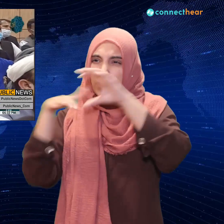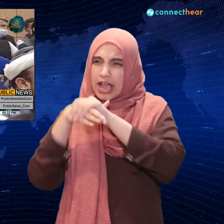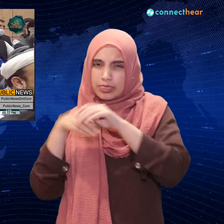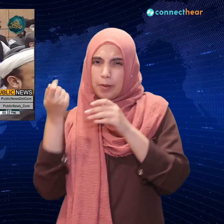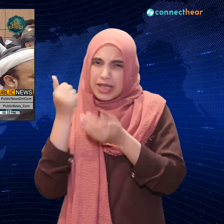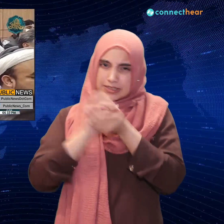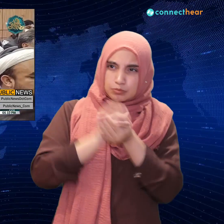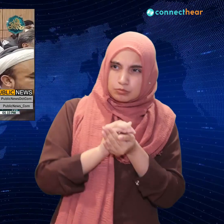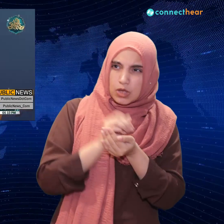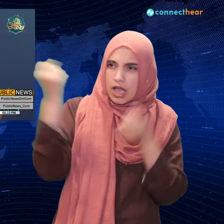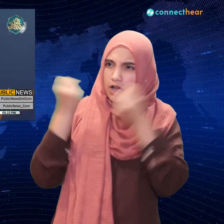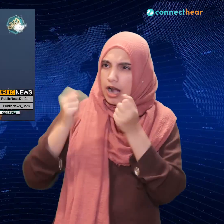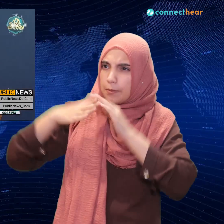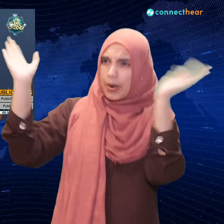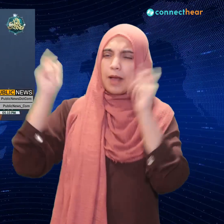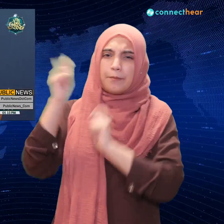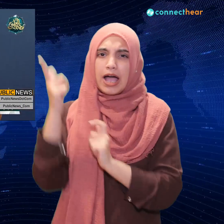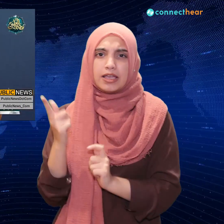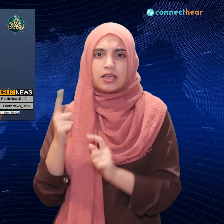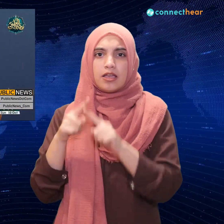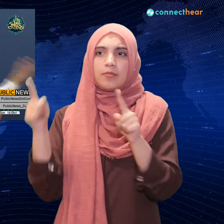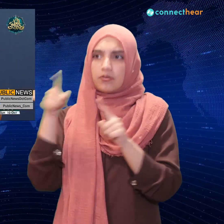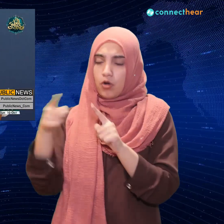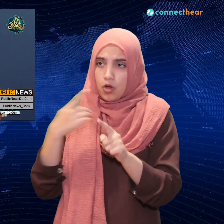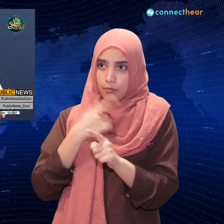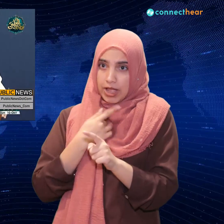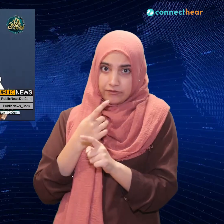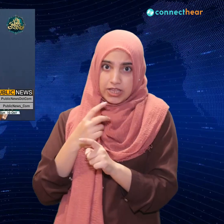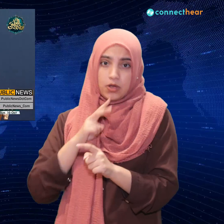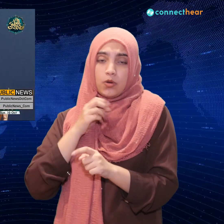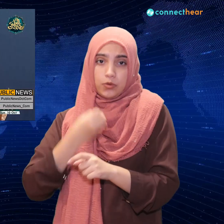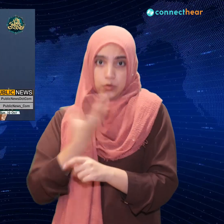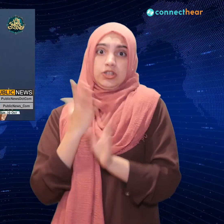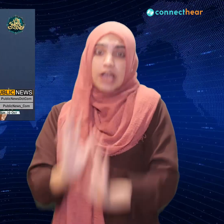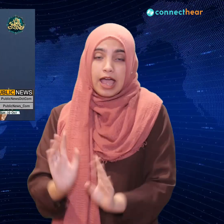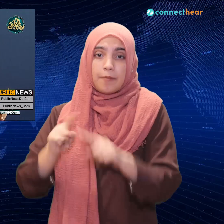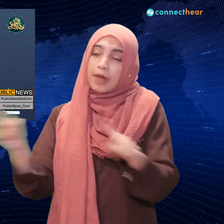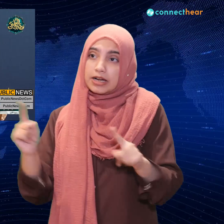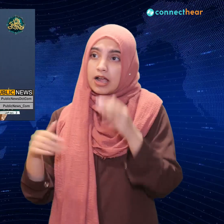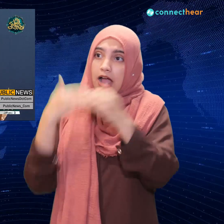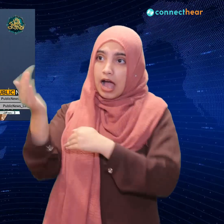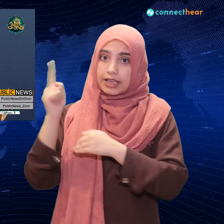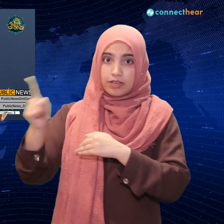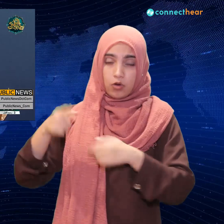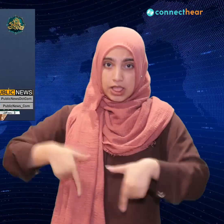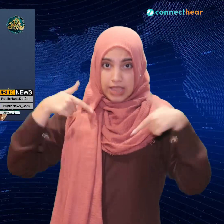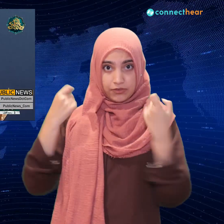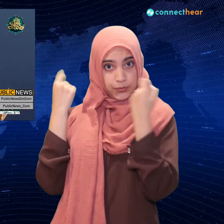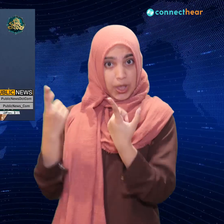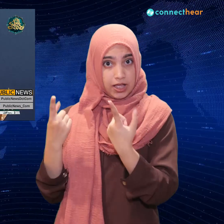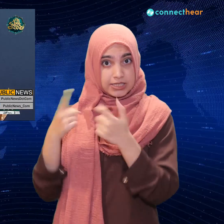لو، لیکن کیا وہ آپ کی خوشی کا راستہ ہے یا وہ آپ کی تباہی کا راستہ ہے؟ تو یہ مجھے آہستہ آہستہ میں نے اپنی زندگی سے یہ